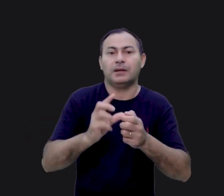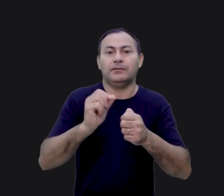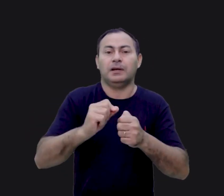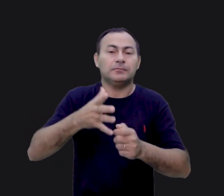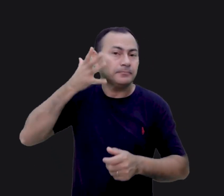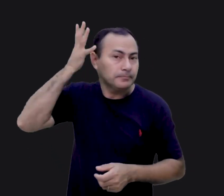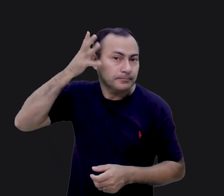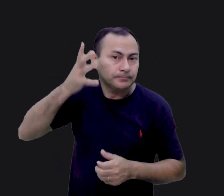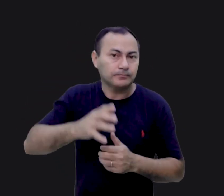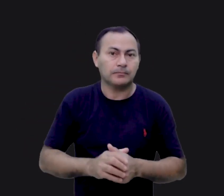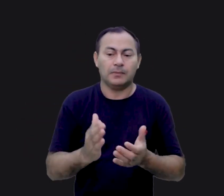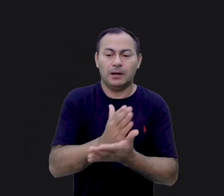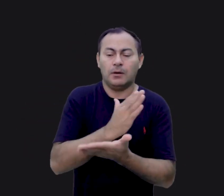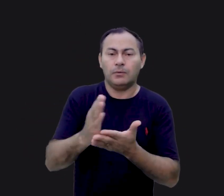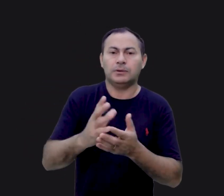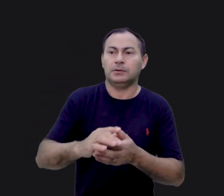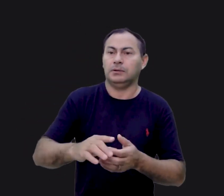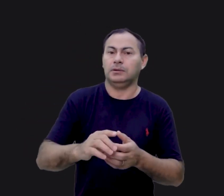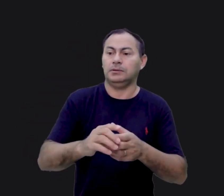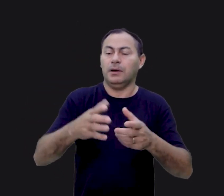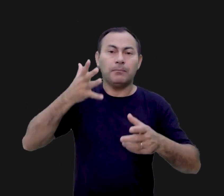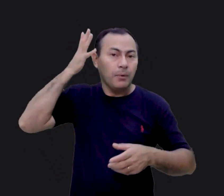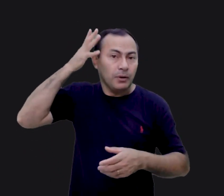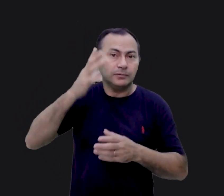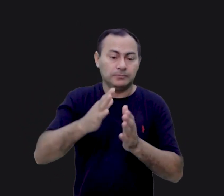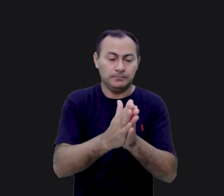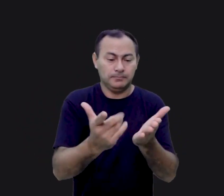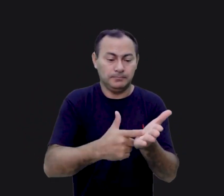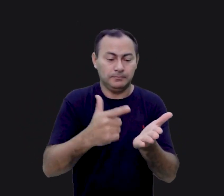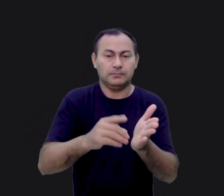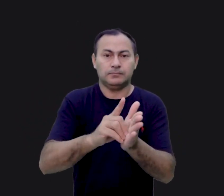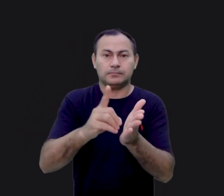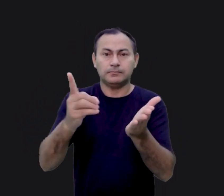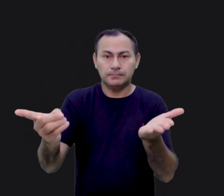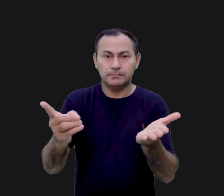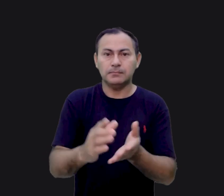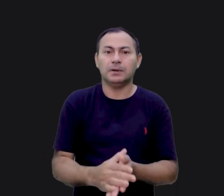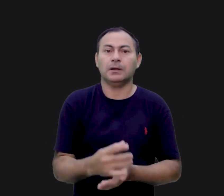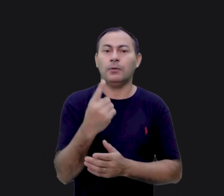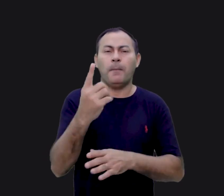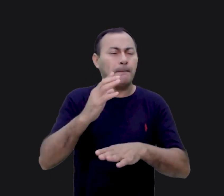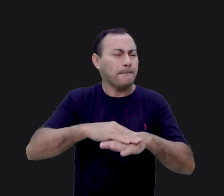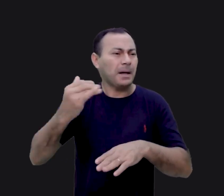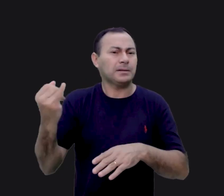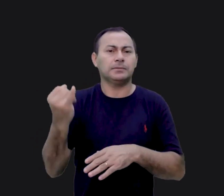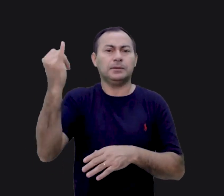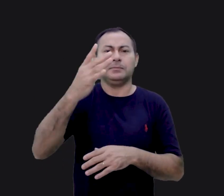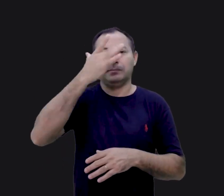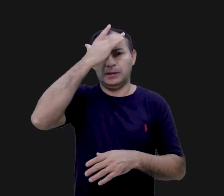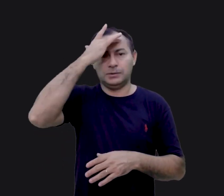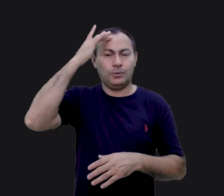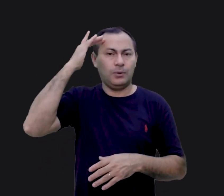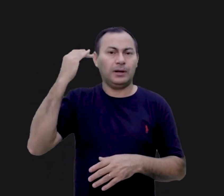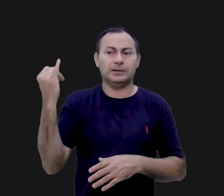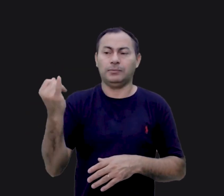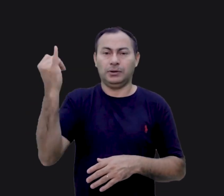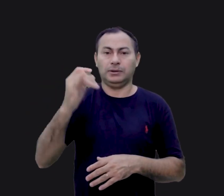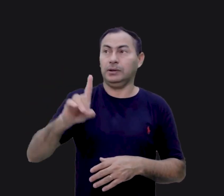pregassem esse sermões alguns desses grandes sermões estão no livro de Deuteronômio e um dos maiores homens de Deus que